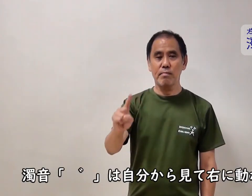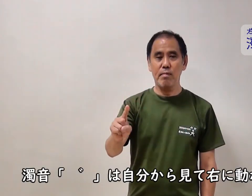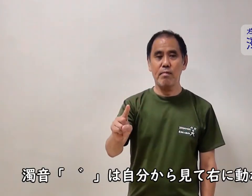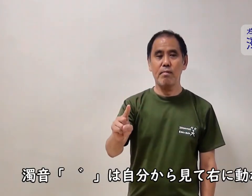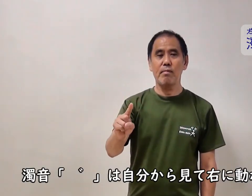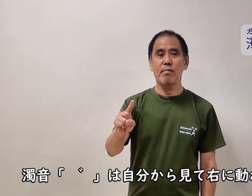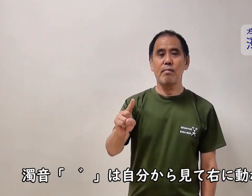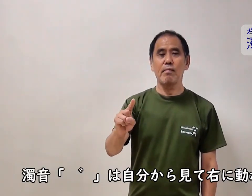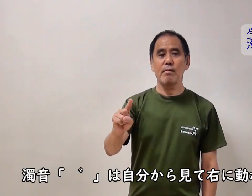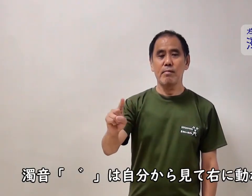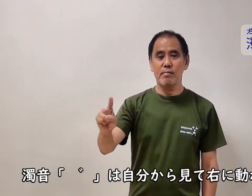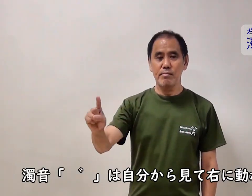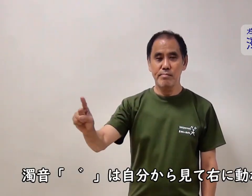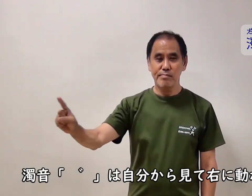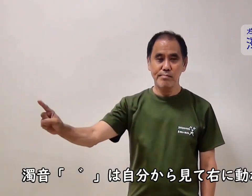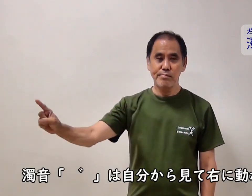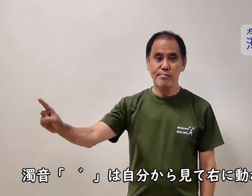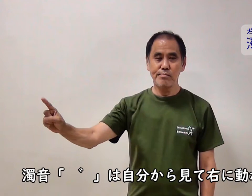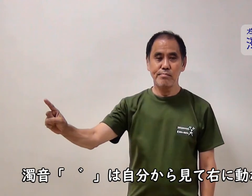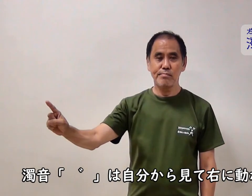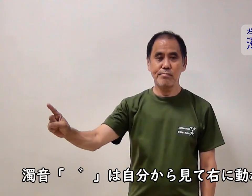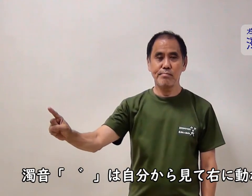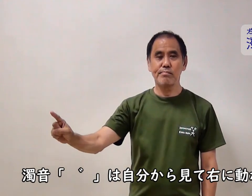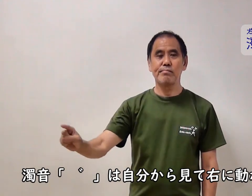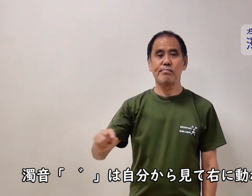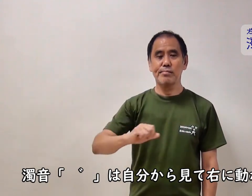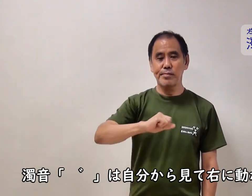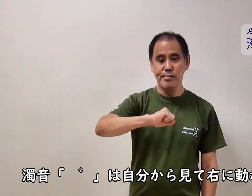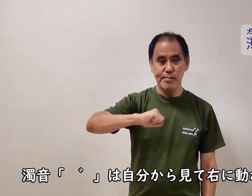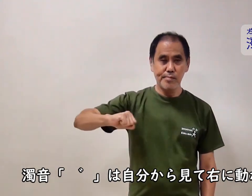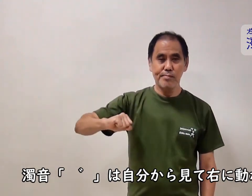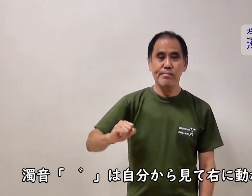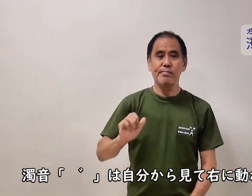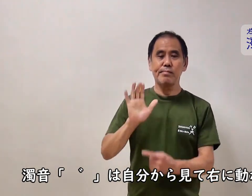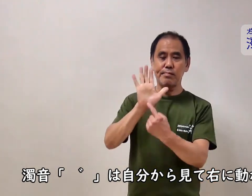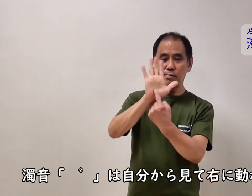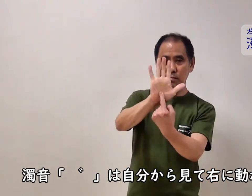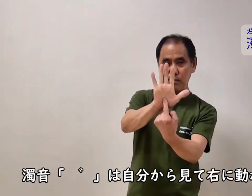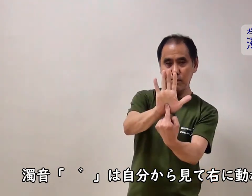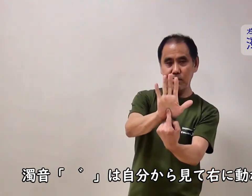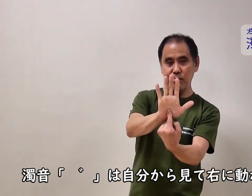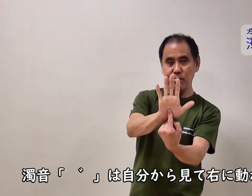濁音は自分から見て右に動かします。